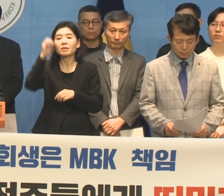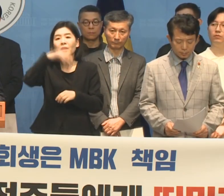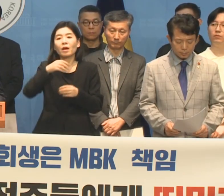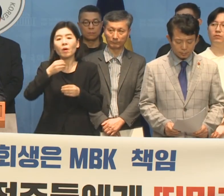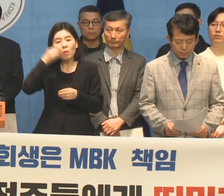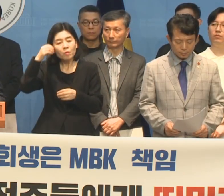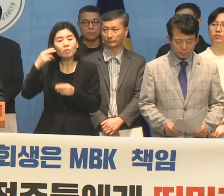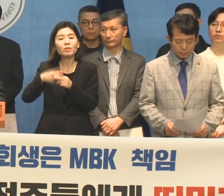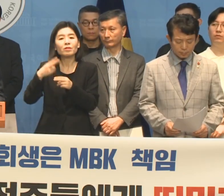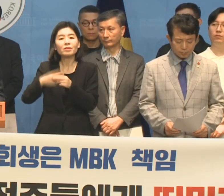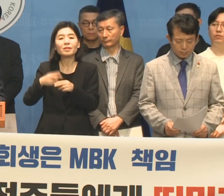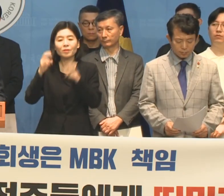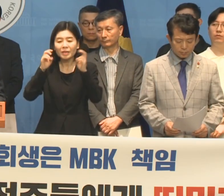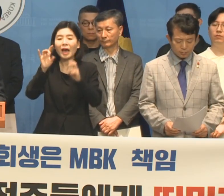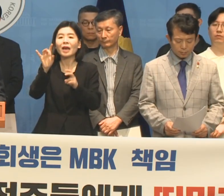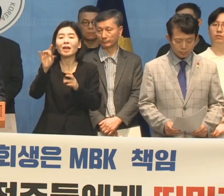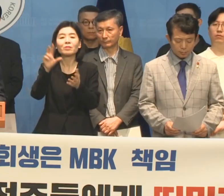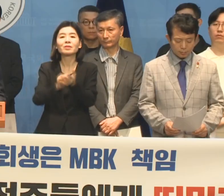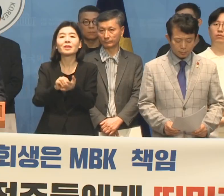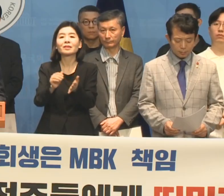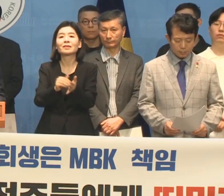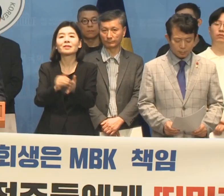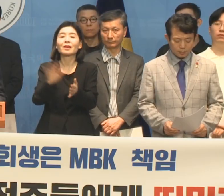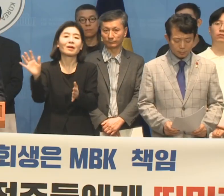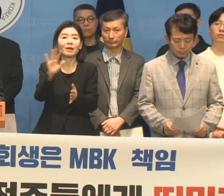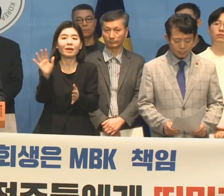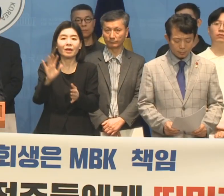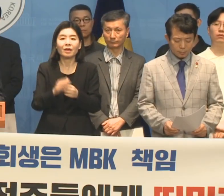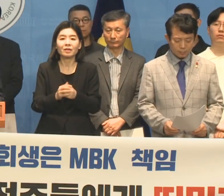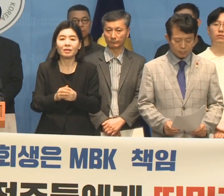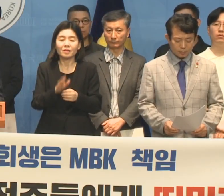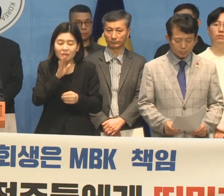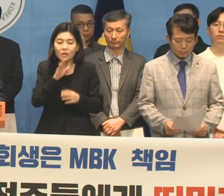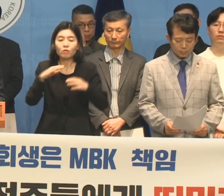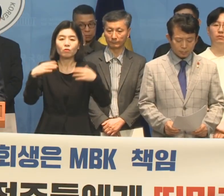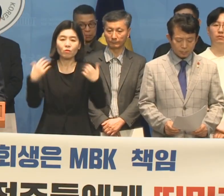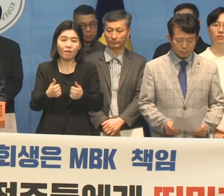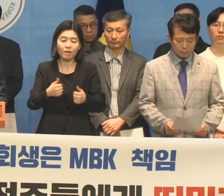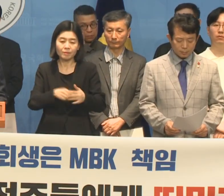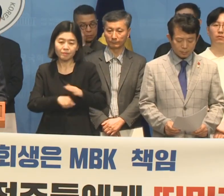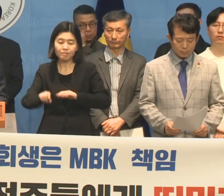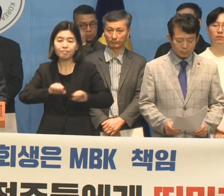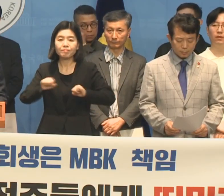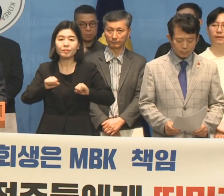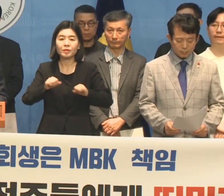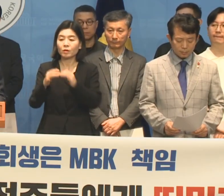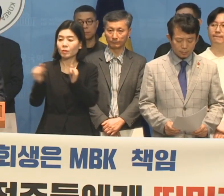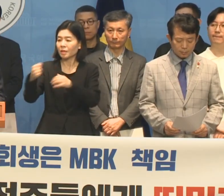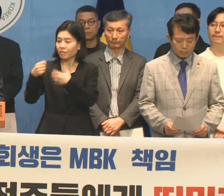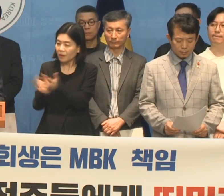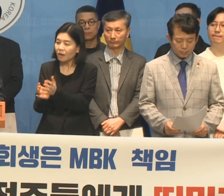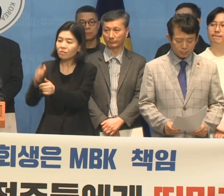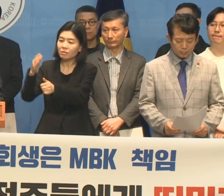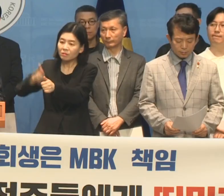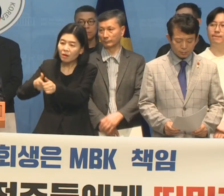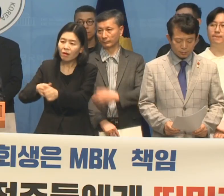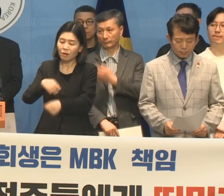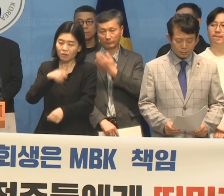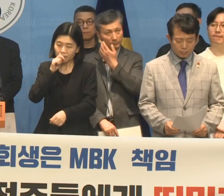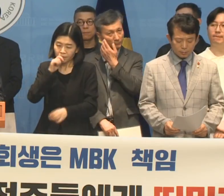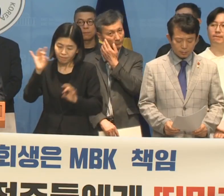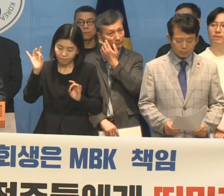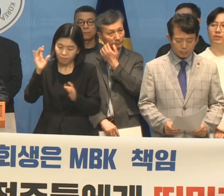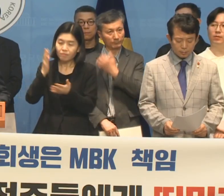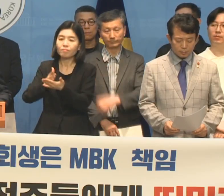홈플러스 한 곳의 문제가 아닙니다. 이제 본격적으로 국회가 나서겠습니다. 국민의힘은 더는 침묵하지